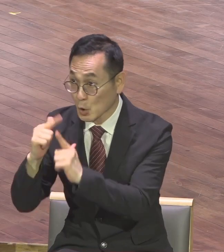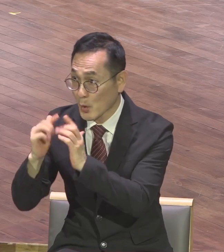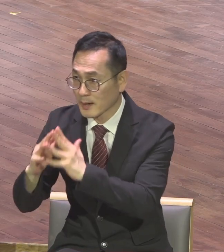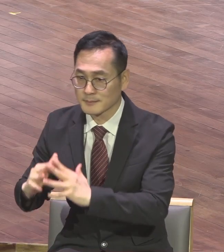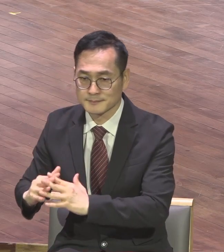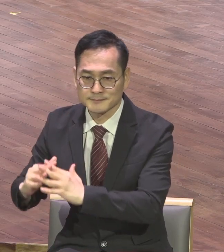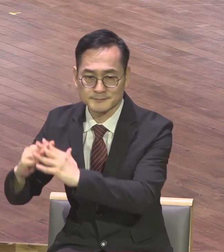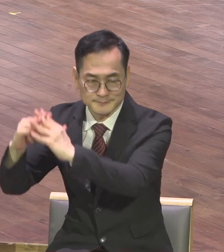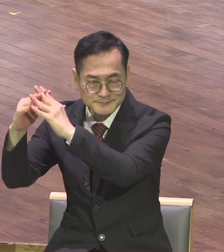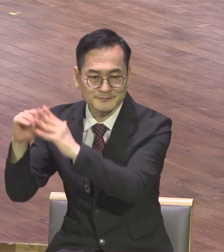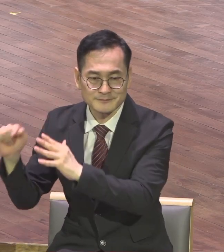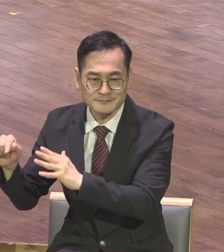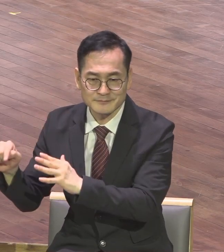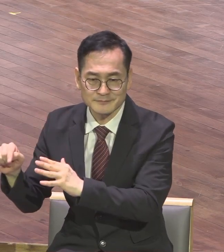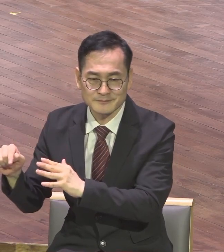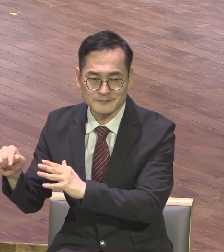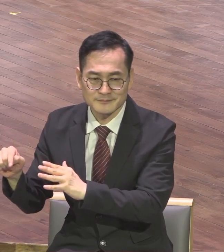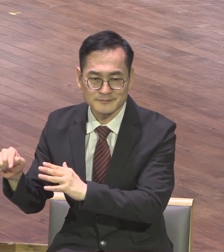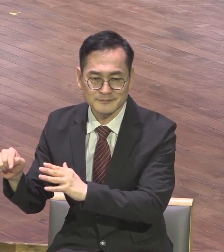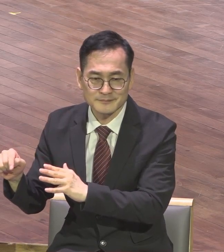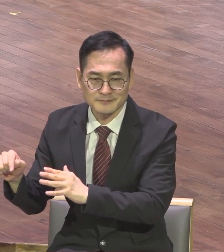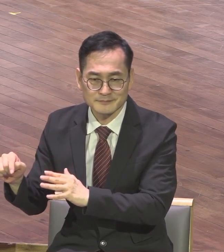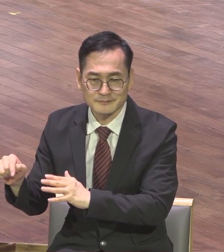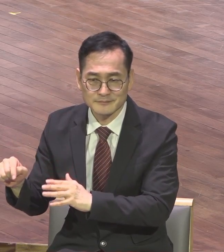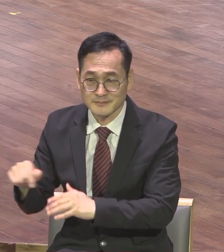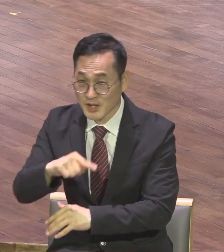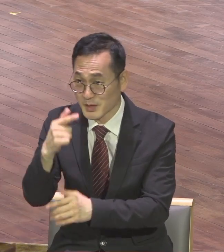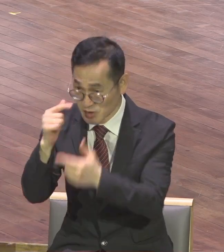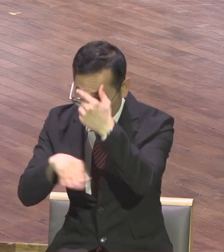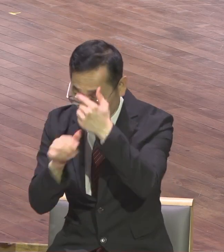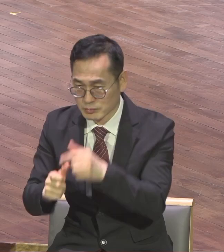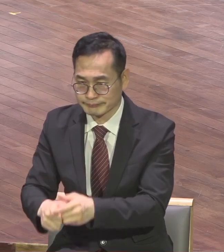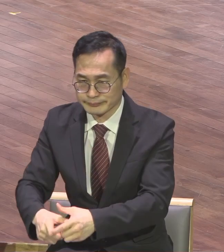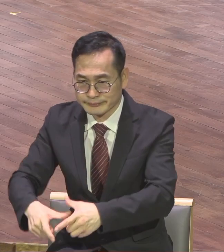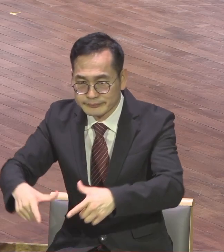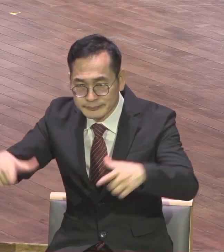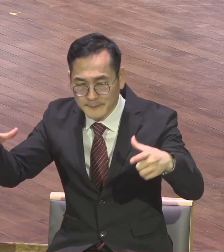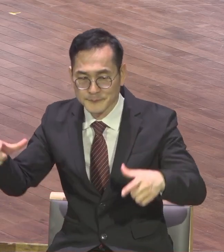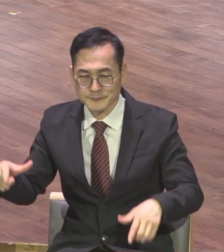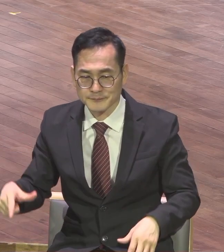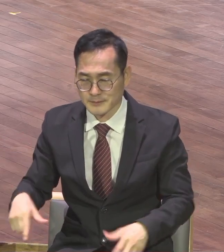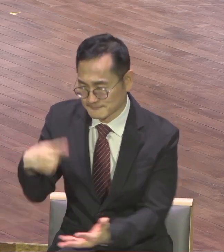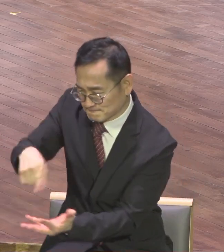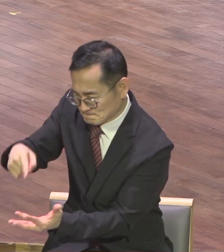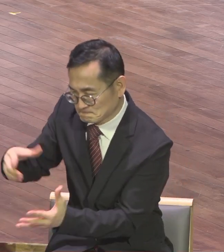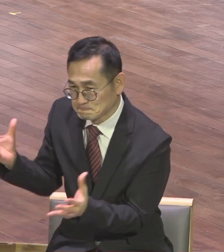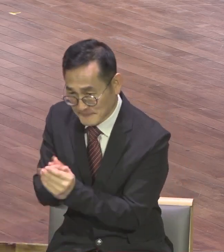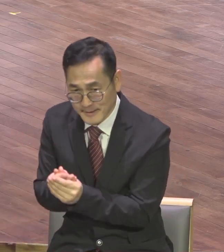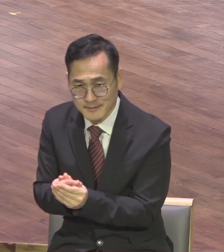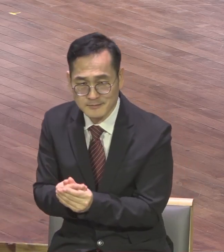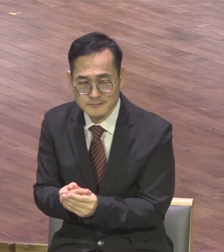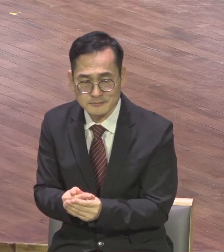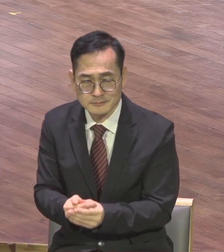헌당했습니다. 이제 우리는 본격적으로 선교할 것만 남았습니다. 제가 언제까지 살지 나도